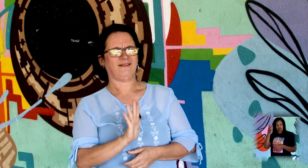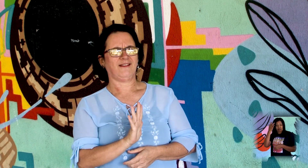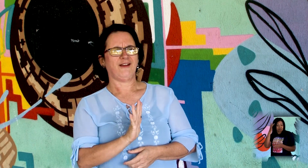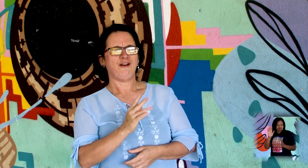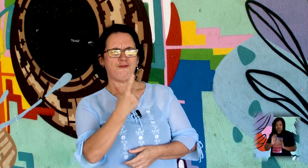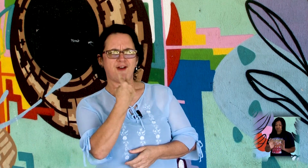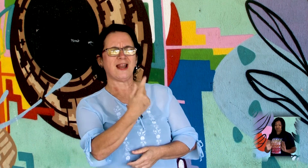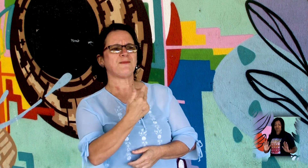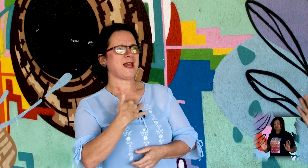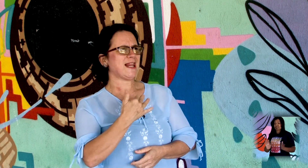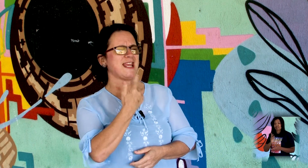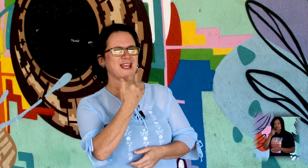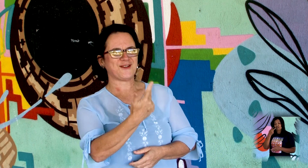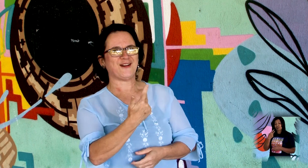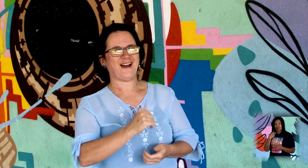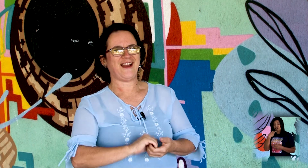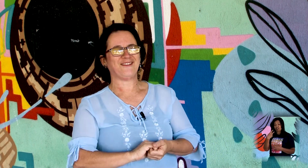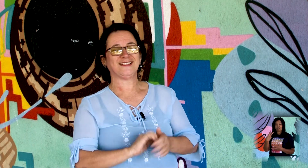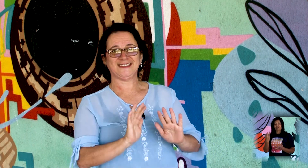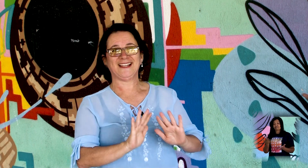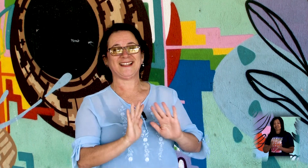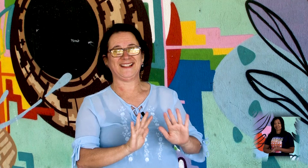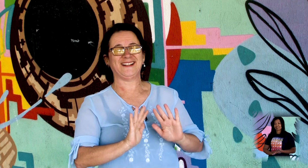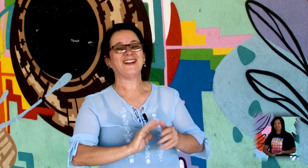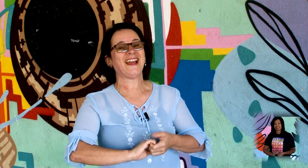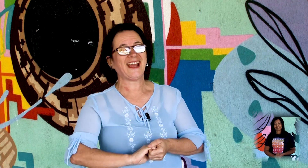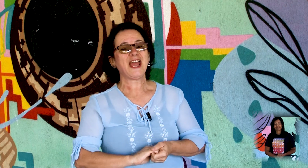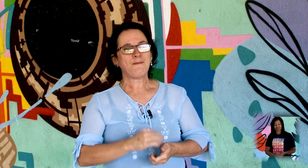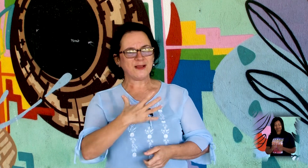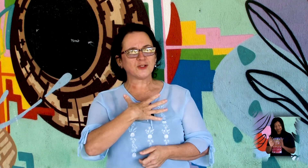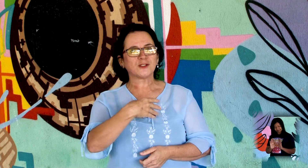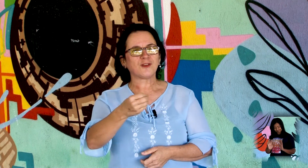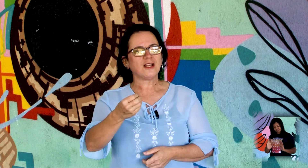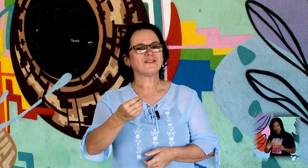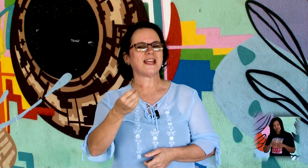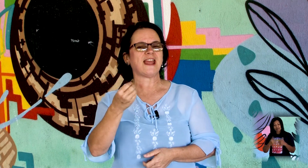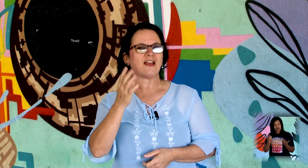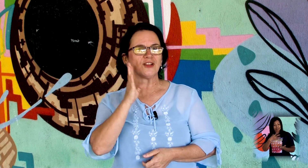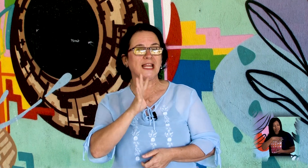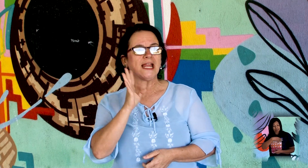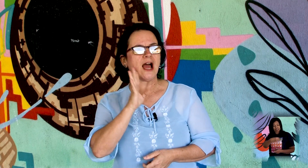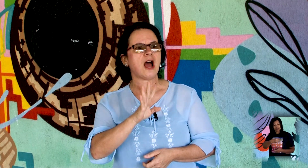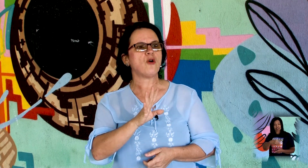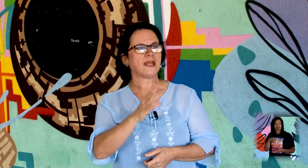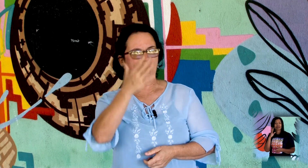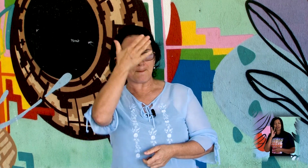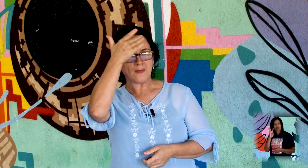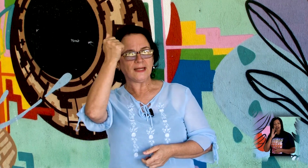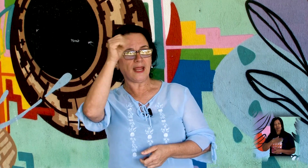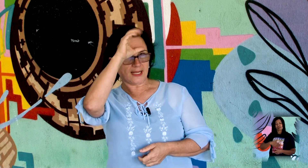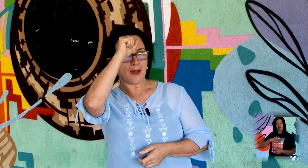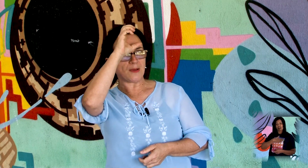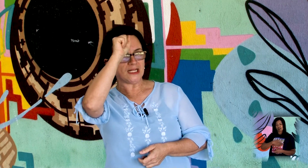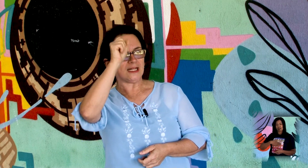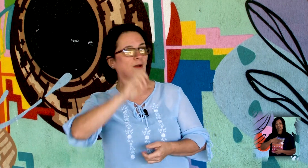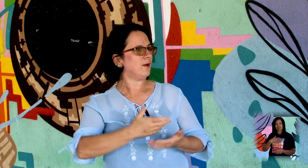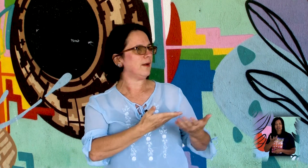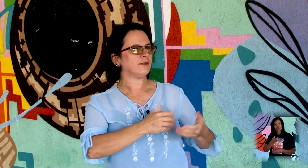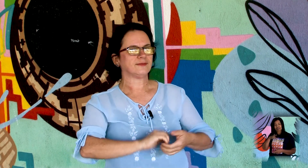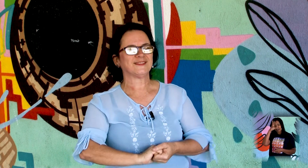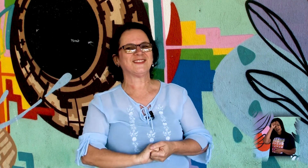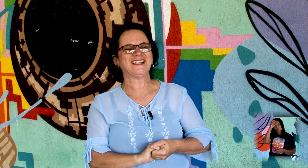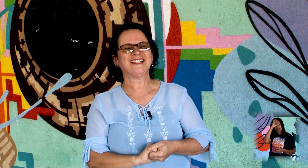sei. Fala na minha língua. Aí mesmo? Mas os filhos acham legal, quer